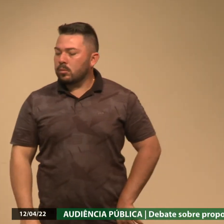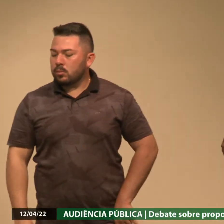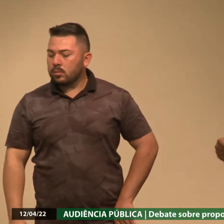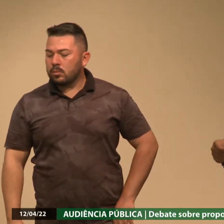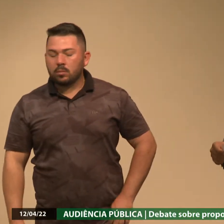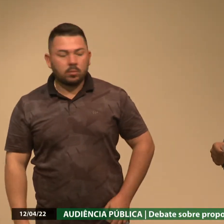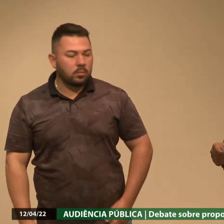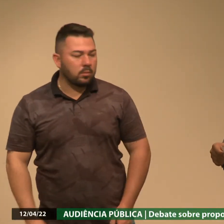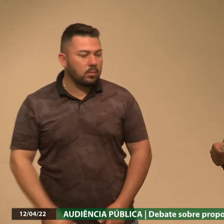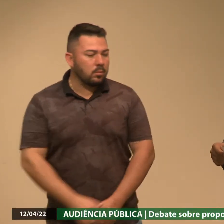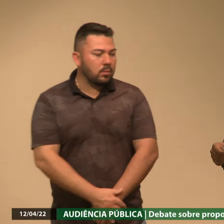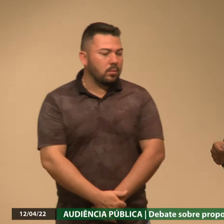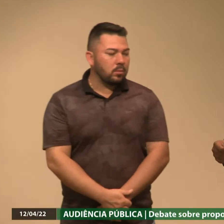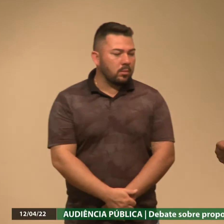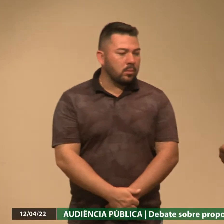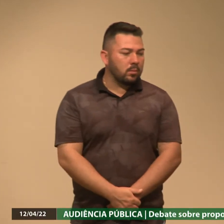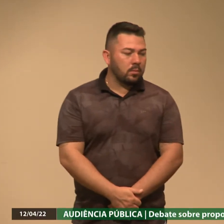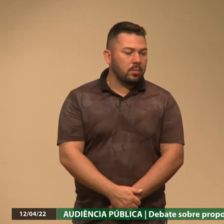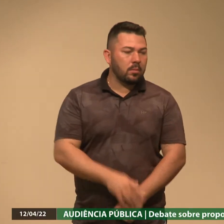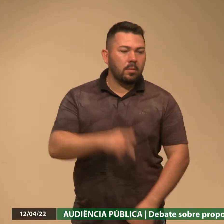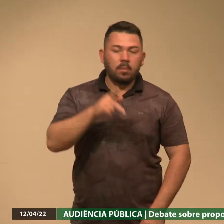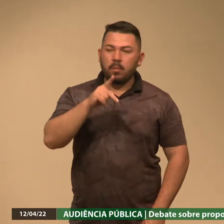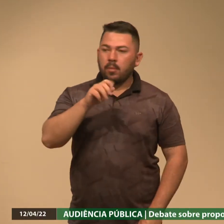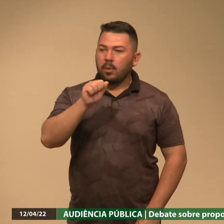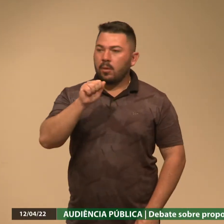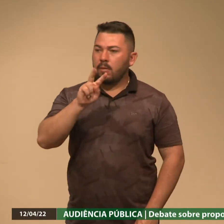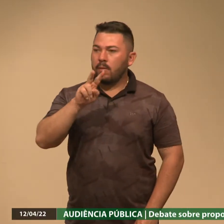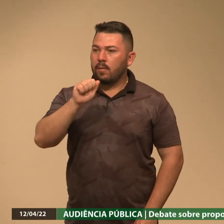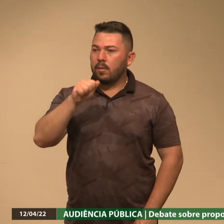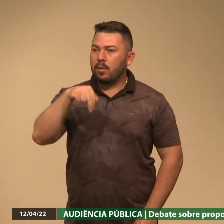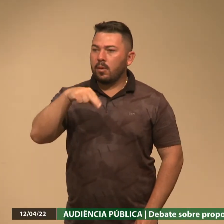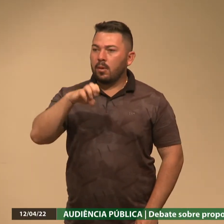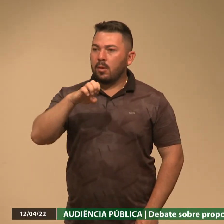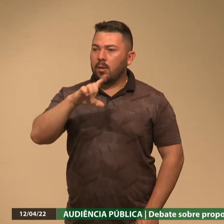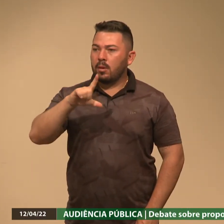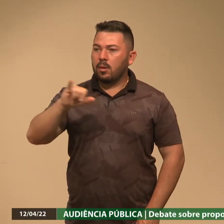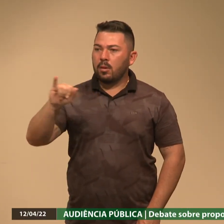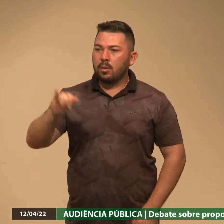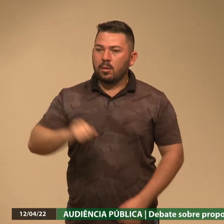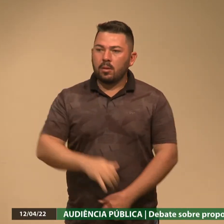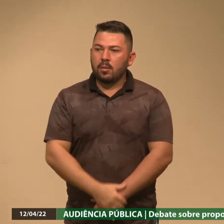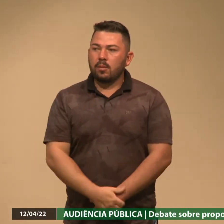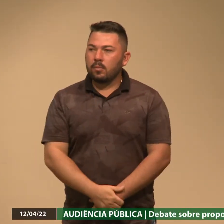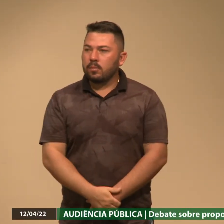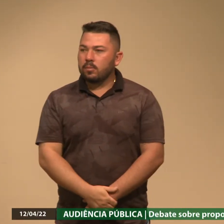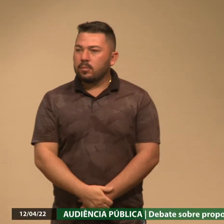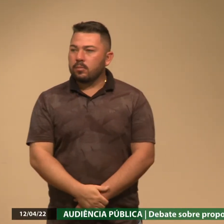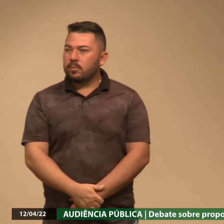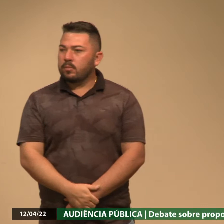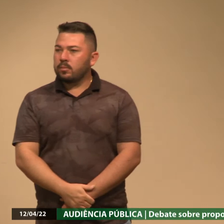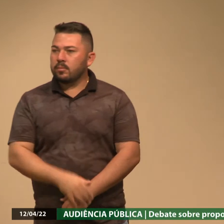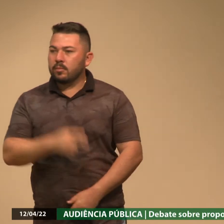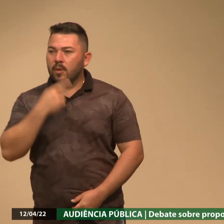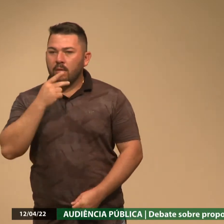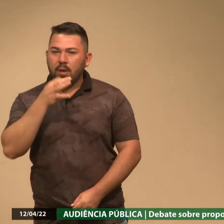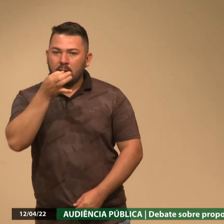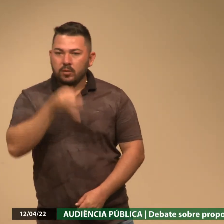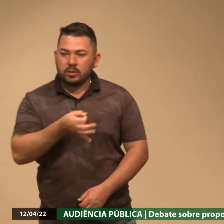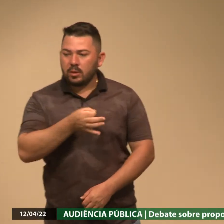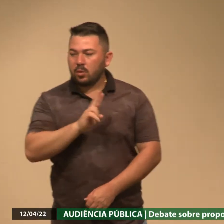é a letra que mesmo Pavanello panela hoje espero ter te falado o nome